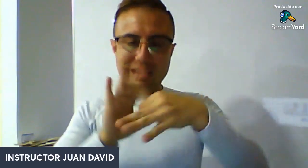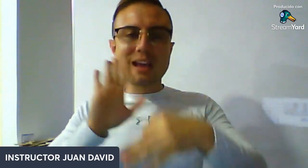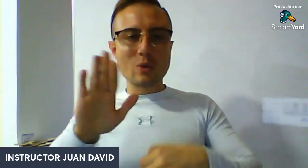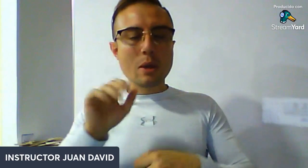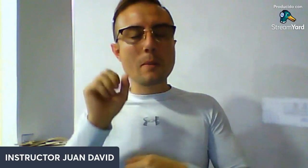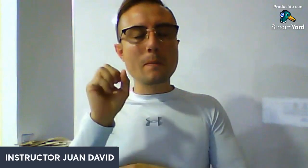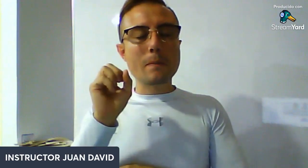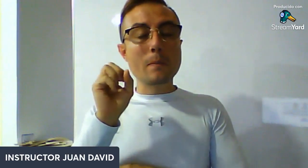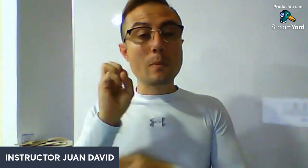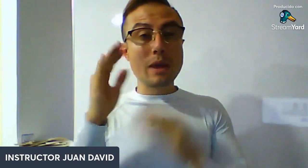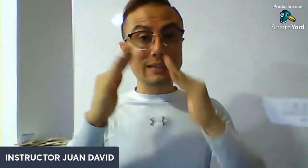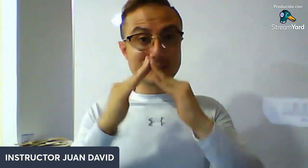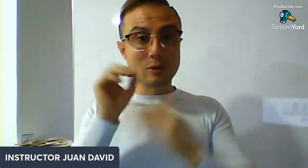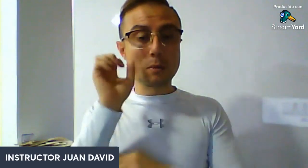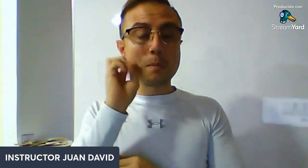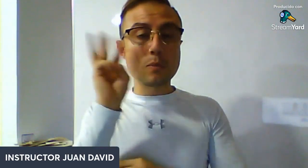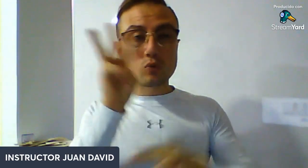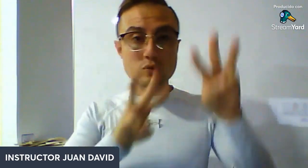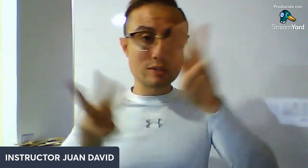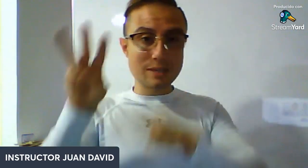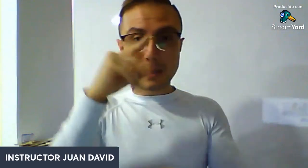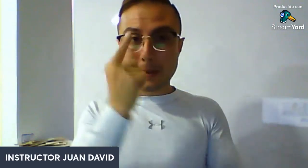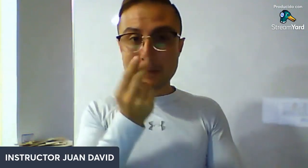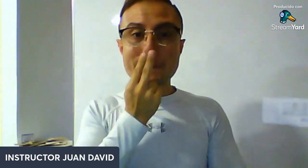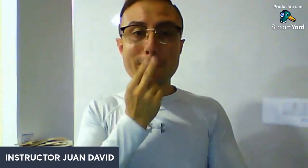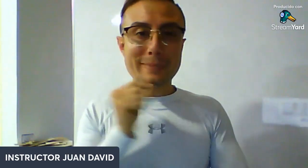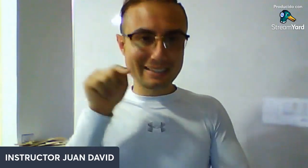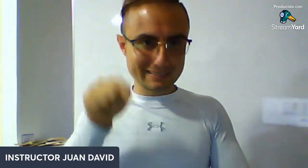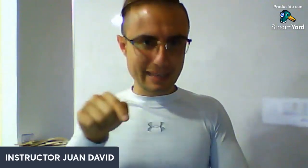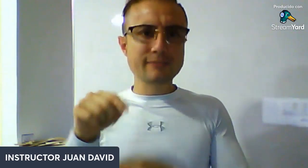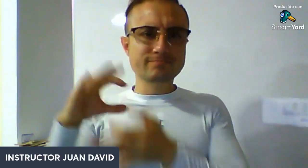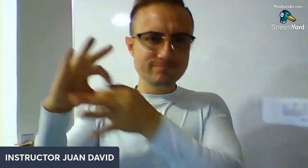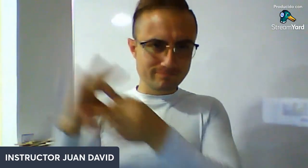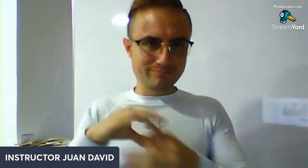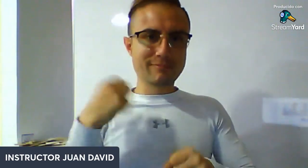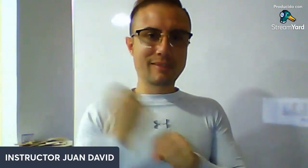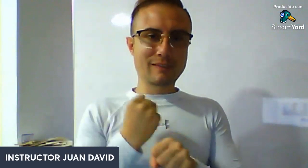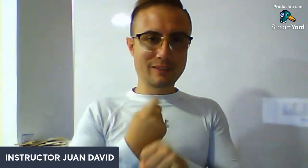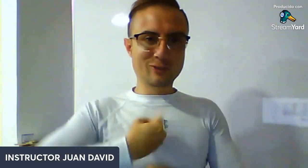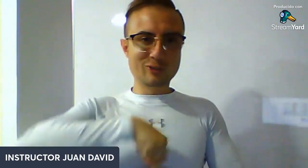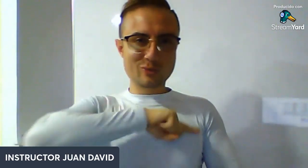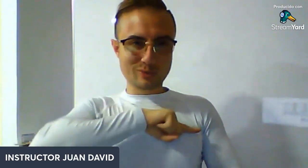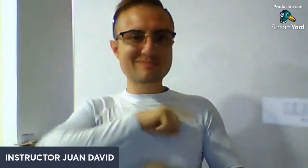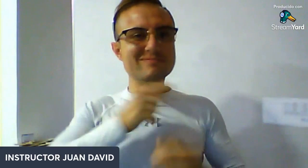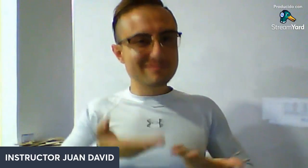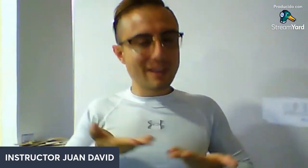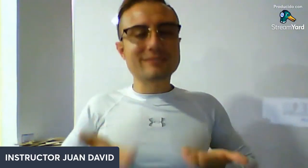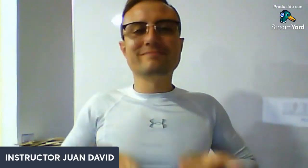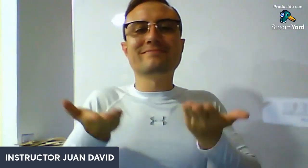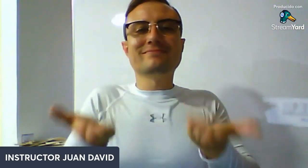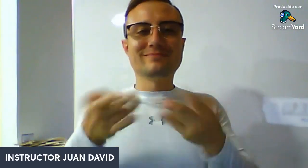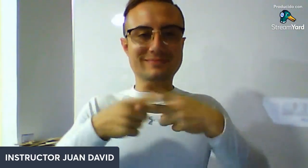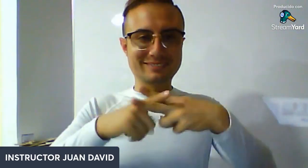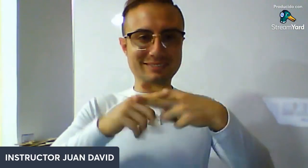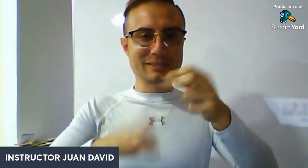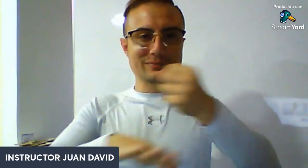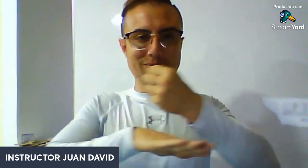gracias para todos agradecerle también al ministerio de cultura que articulados con la casa-museo guillermo león